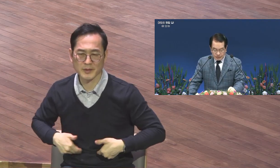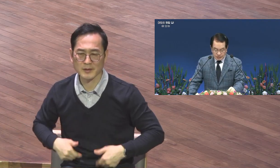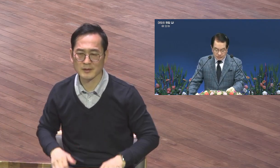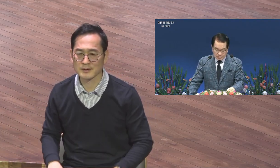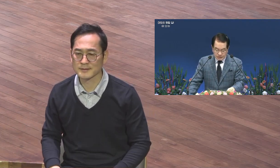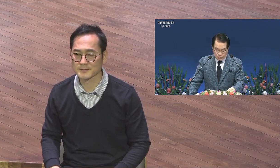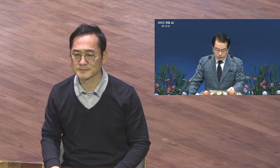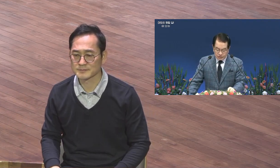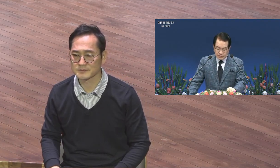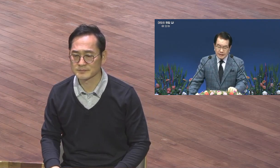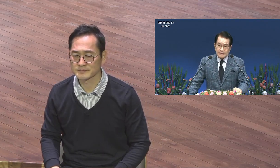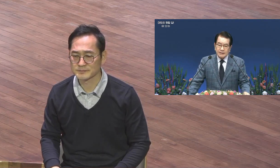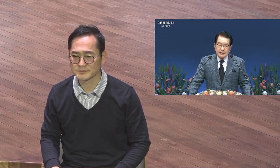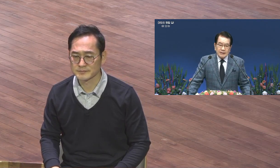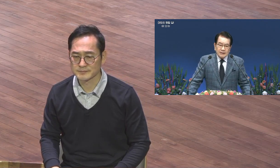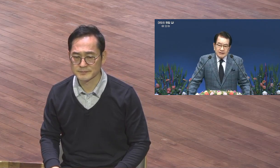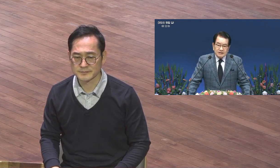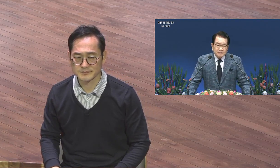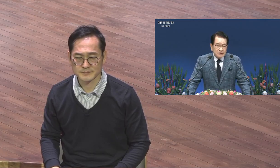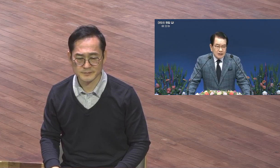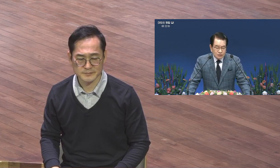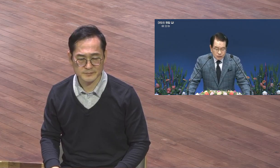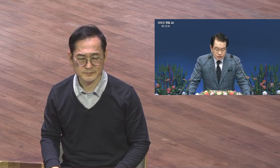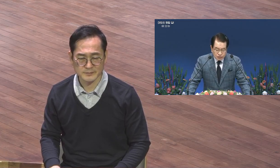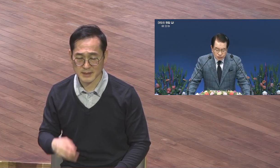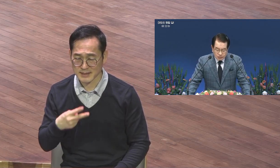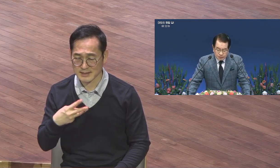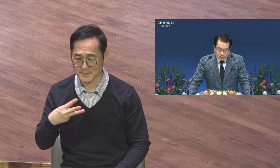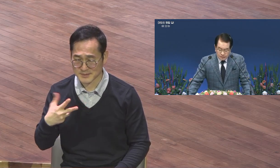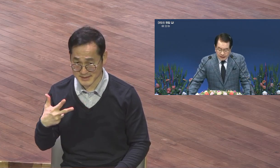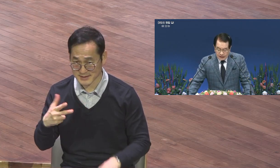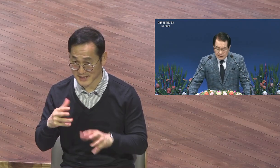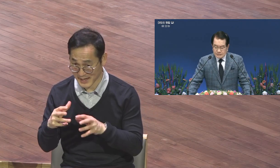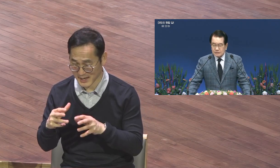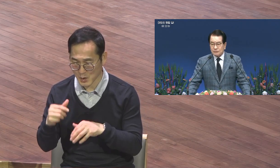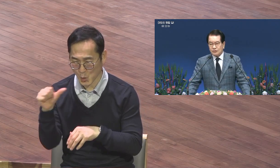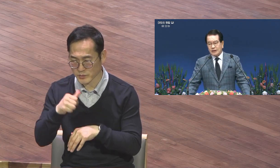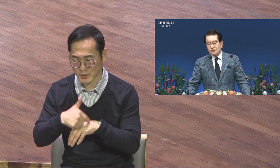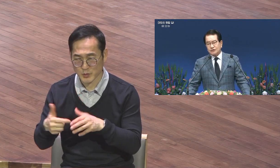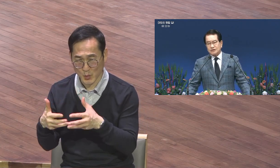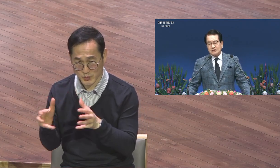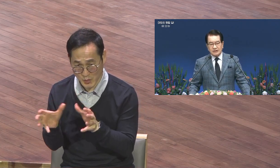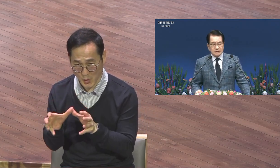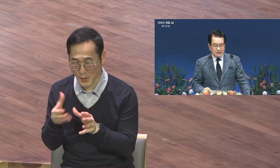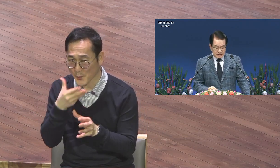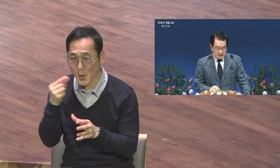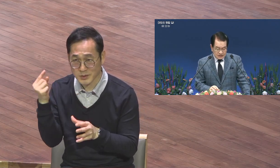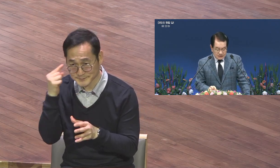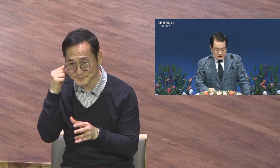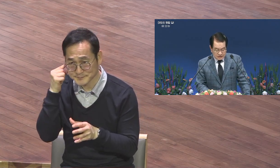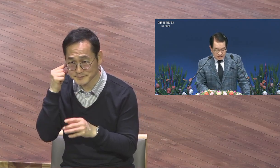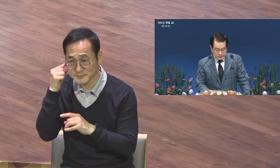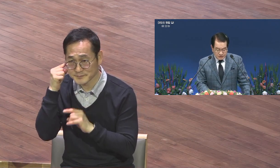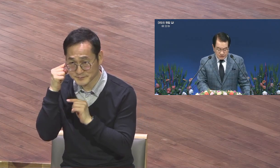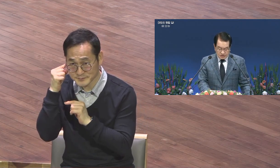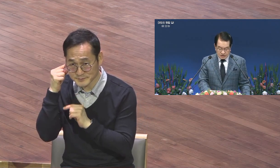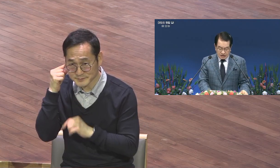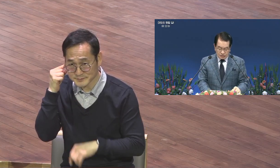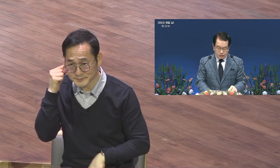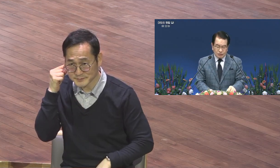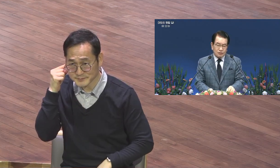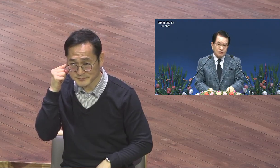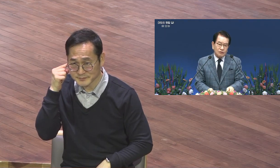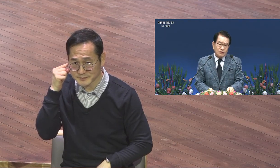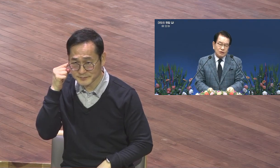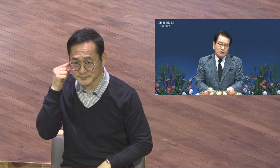하나님께서 기회를 열어주셨는데 이삼절하라고 오천용족 복음화 우리에게 주신 시대적인 이런 미션